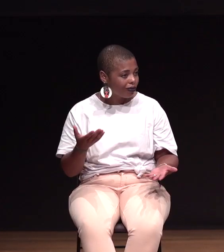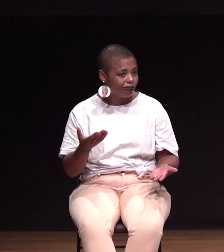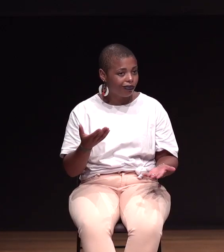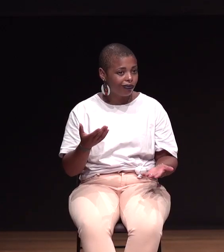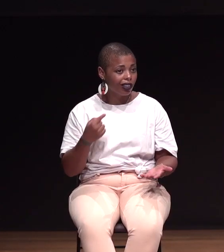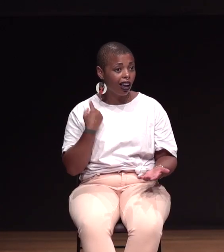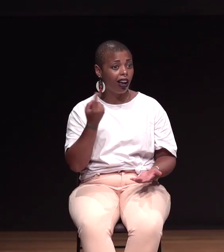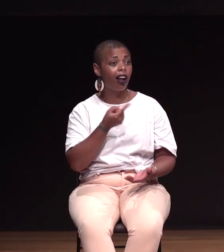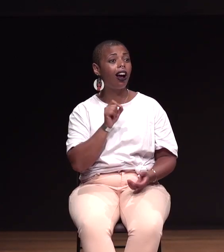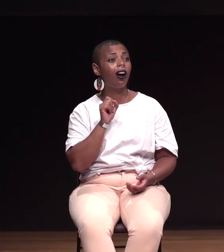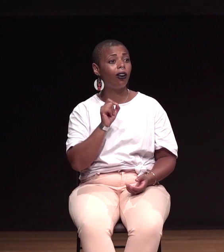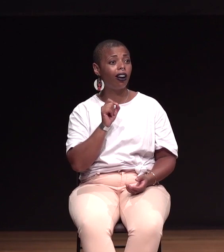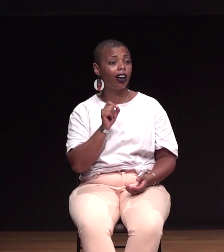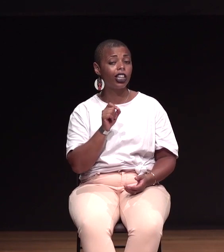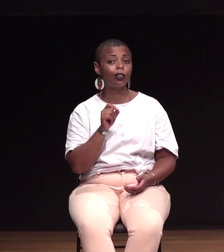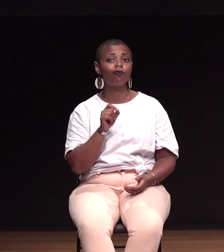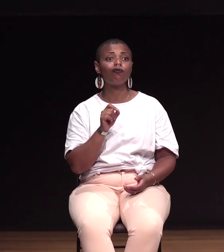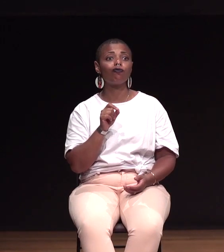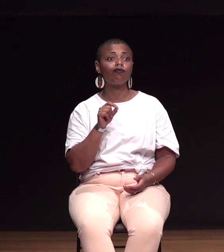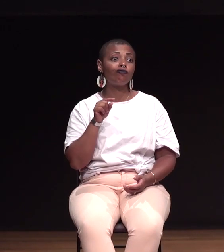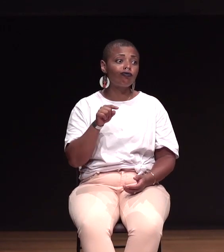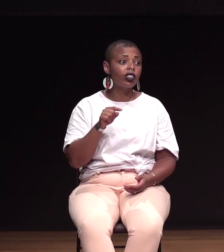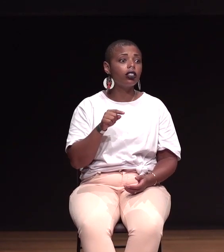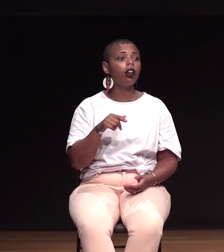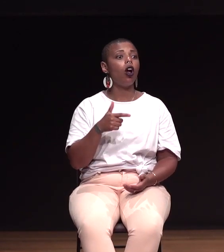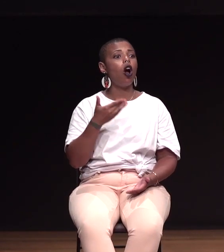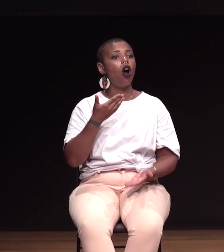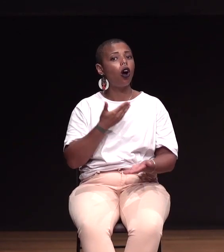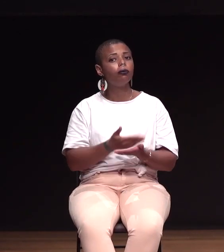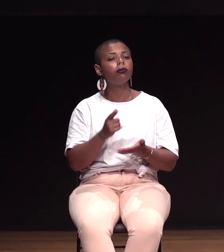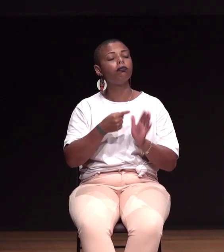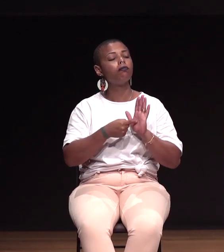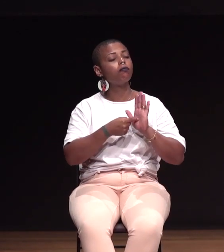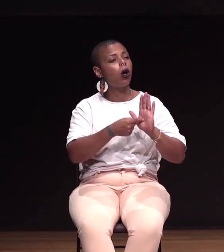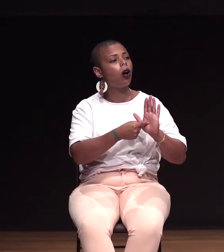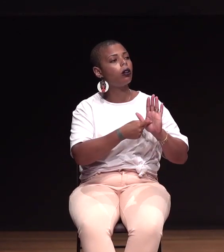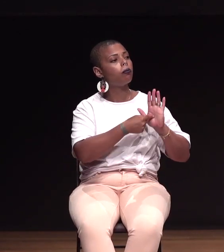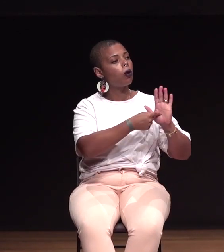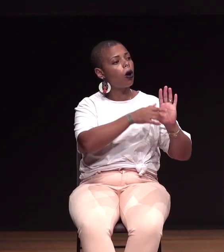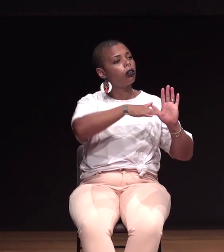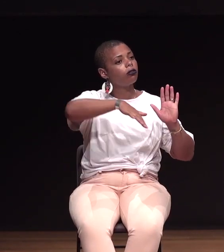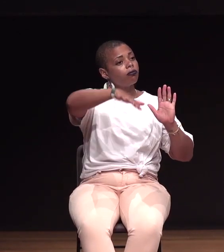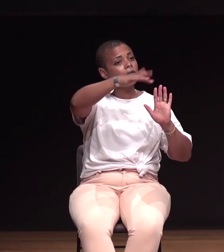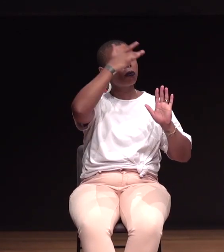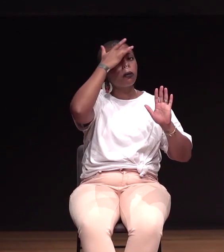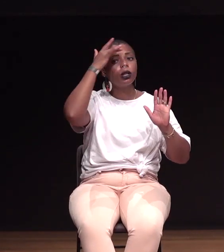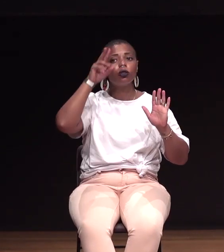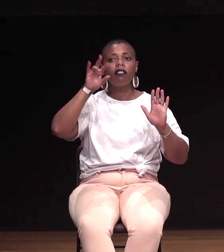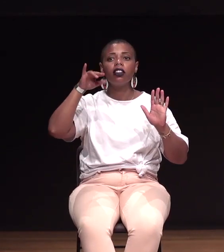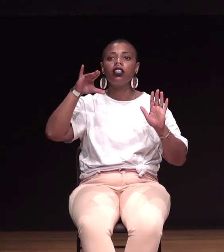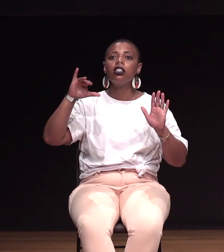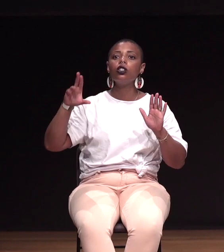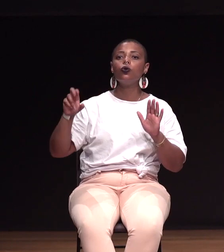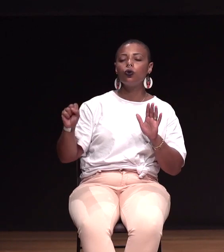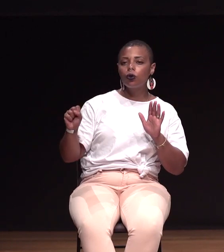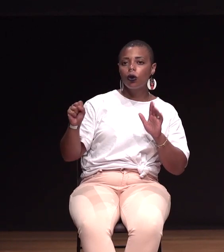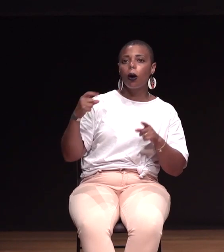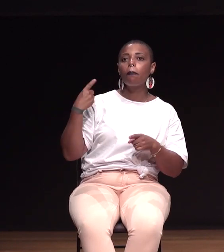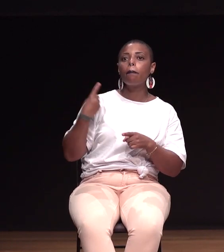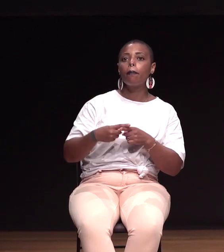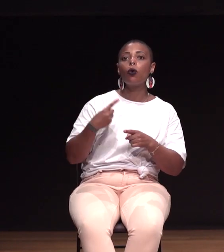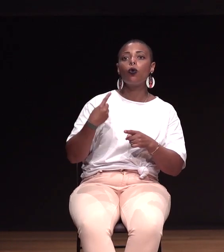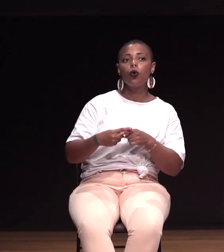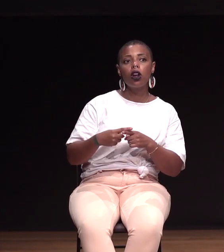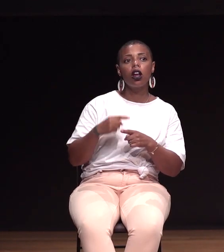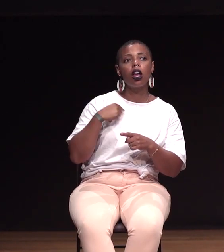vai, com isso, mostrando para as pessoas também, Vinícius, por que a gente tem